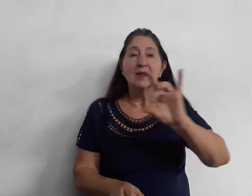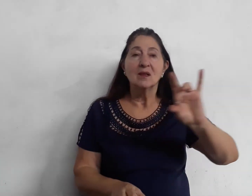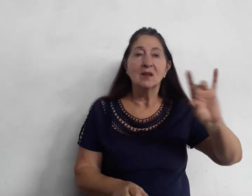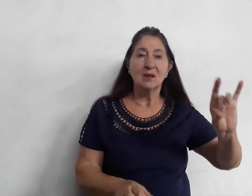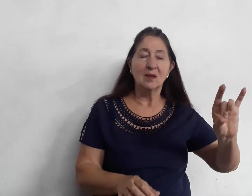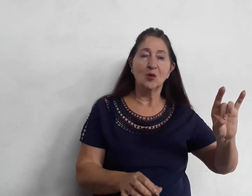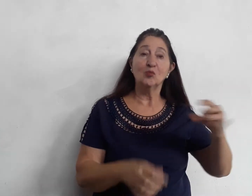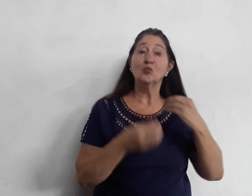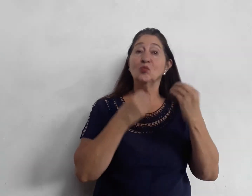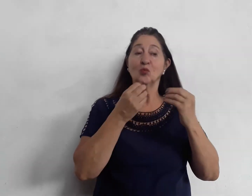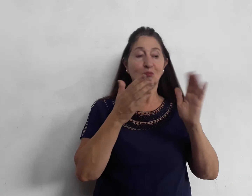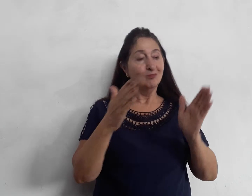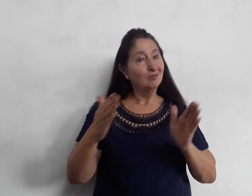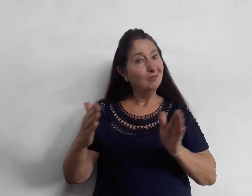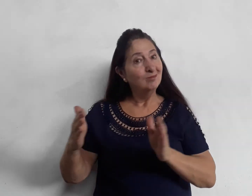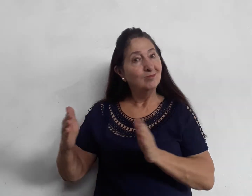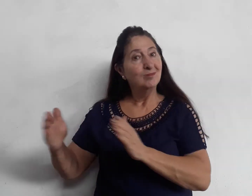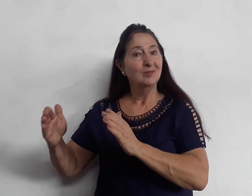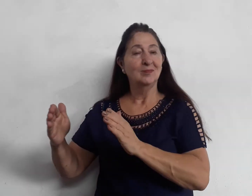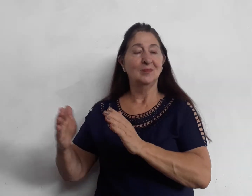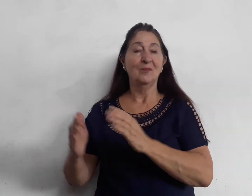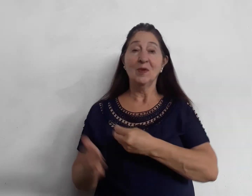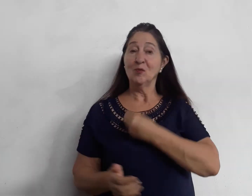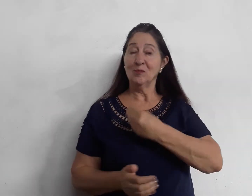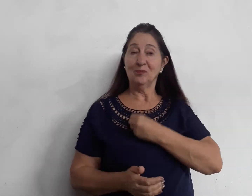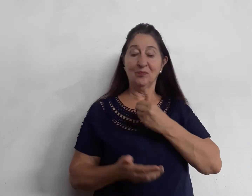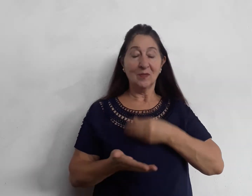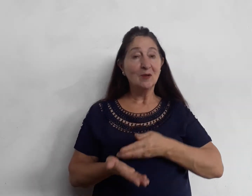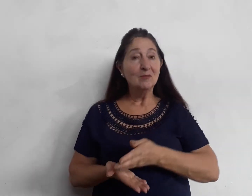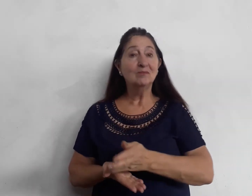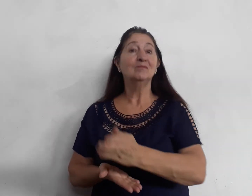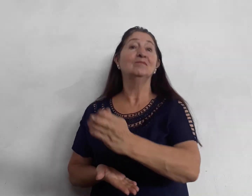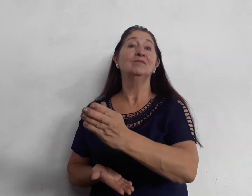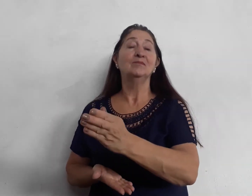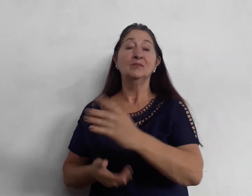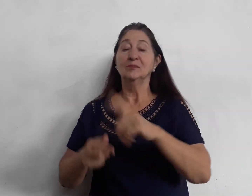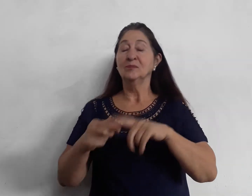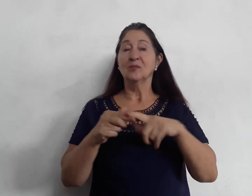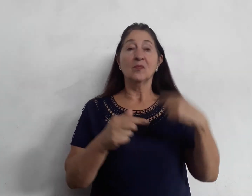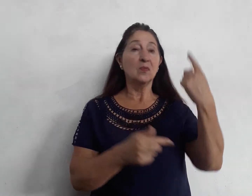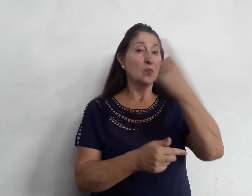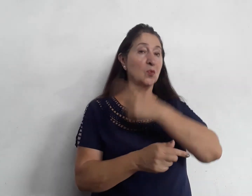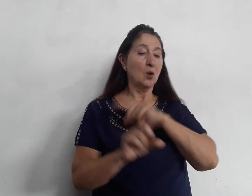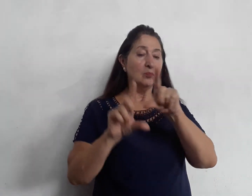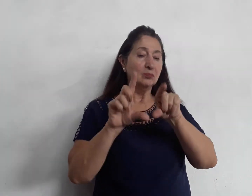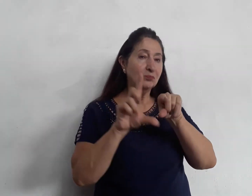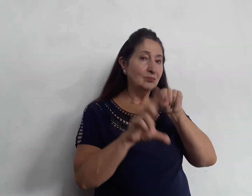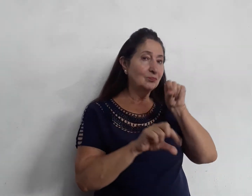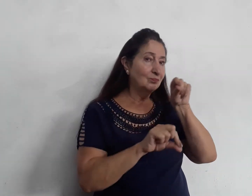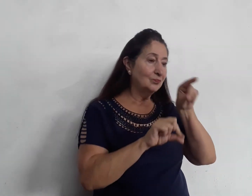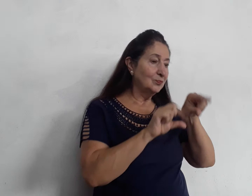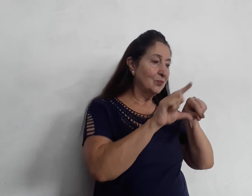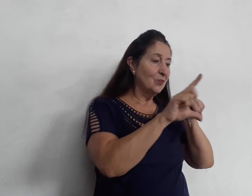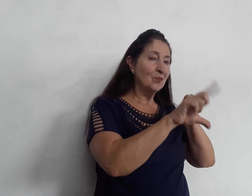caminho. Para que na nossa vida as nossas escolhas e opções não